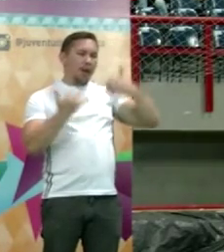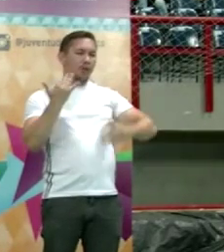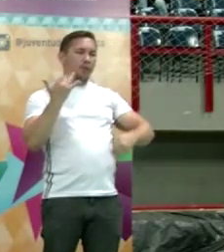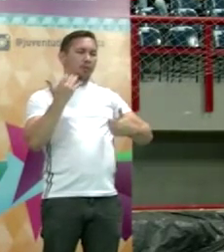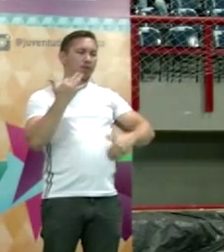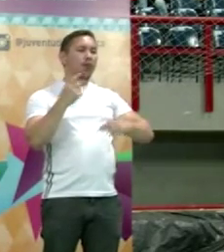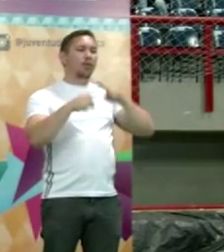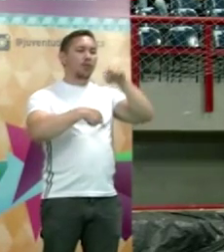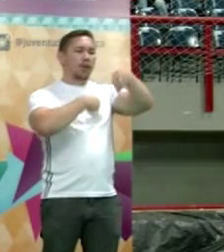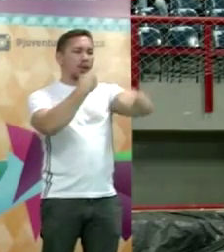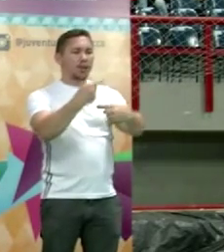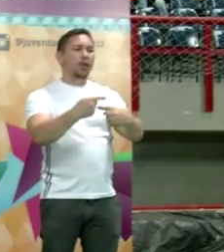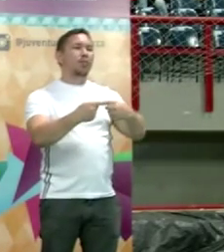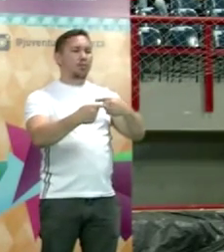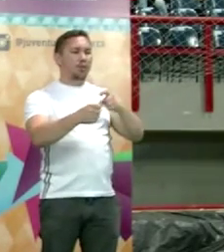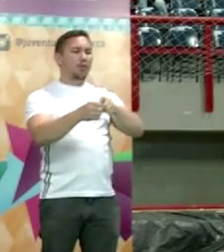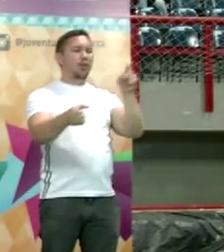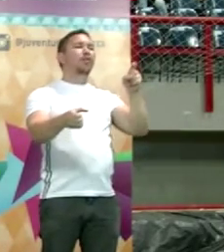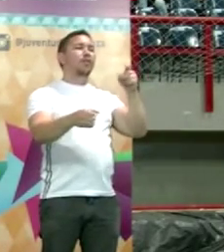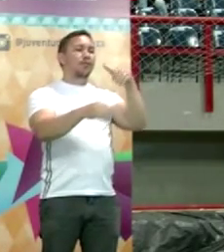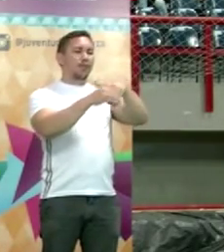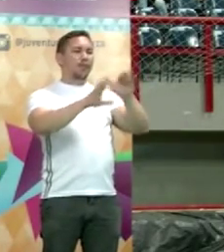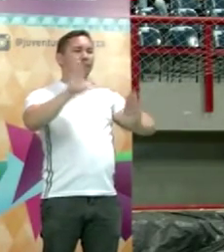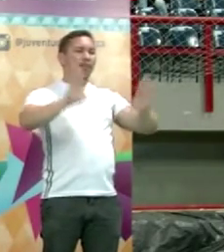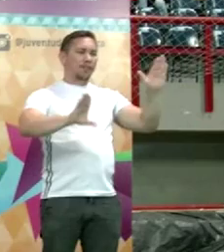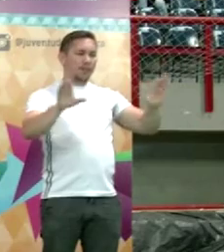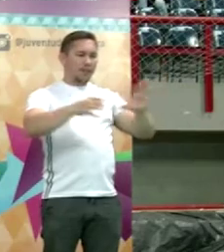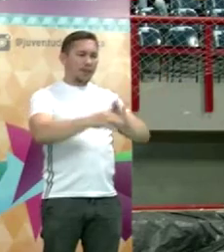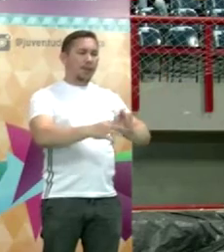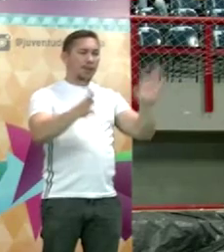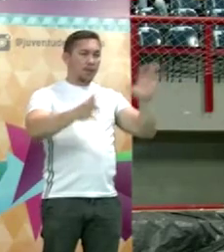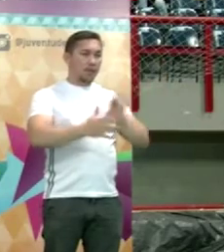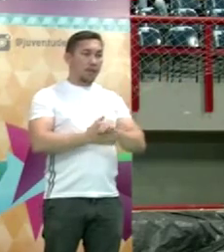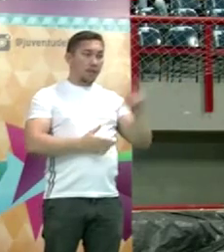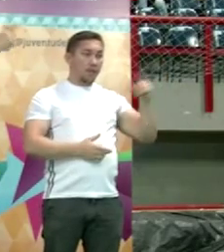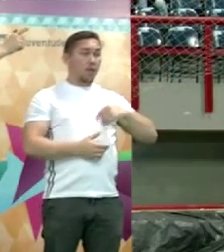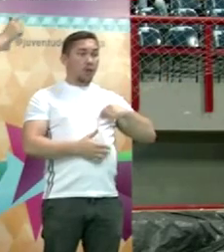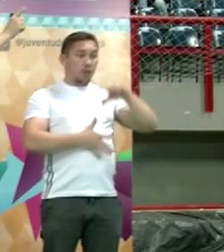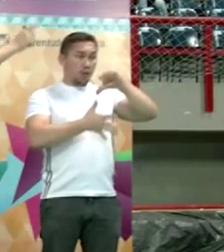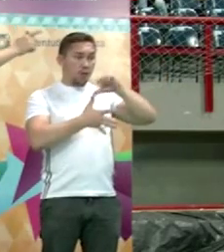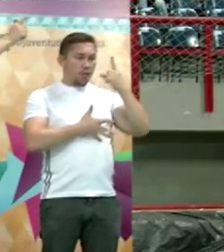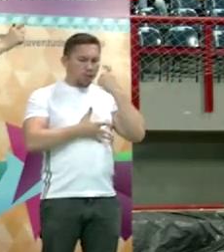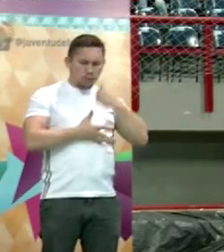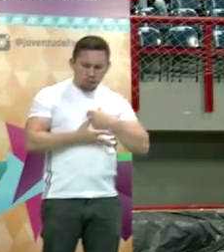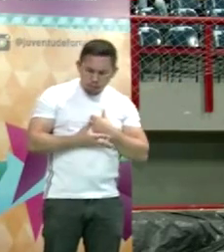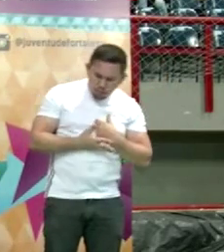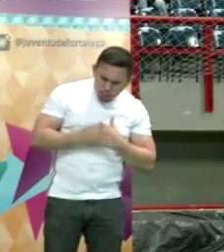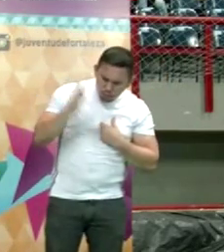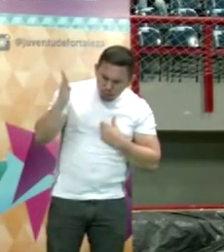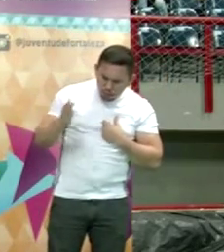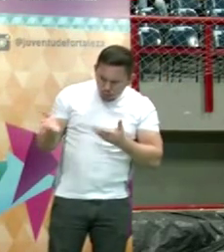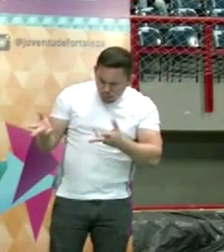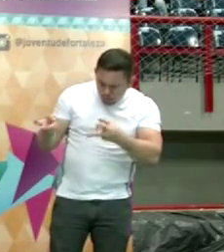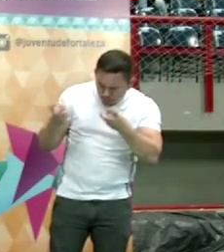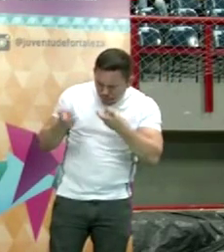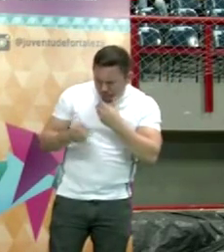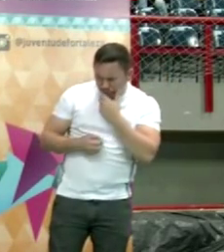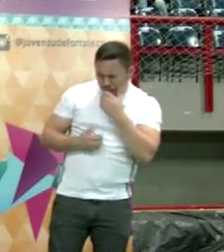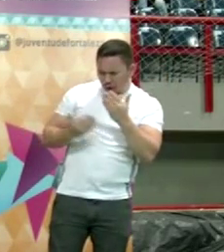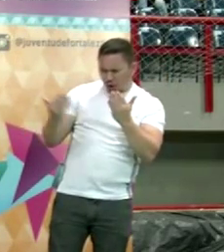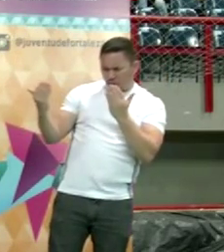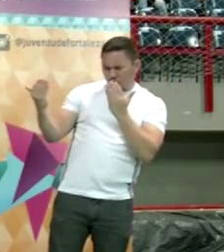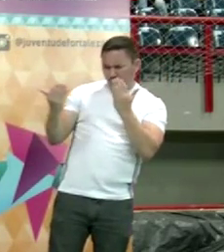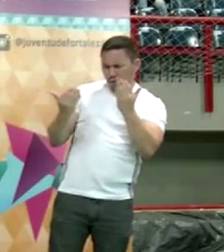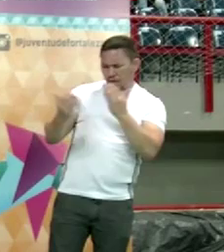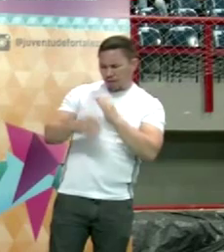Depois, república. Então vamos lá. A América Espanhola olhou com desconfiança para o